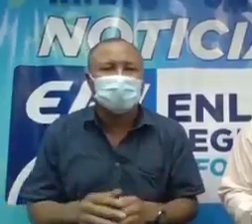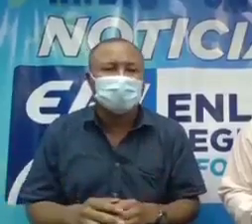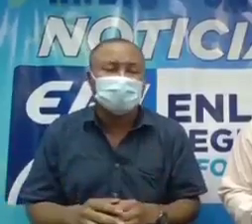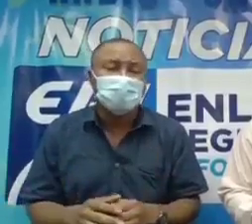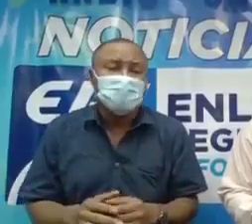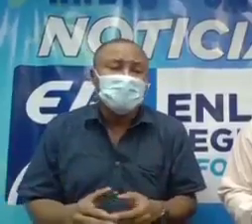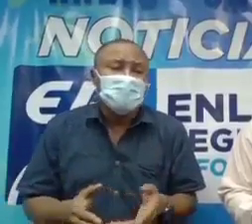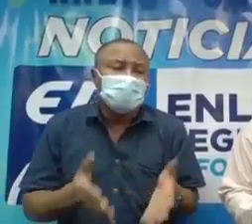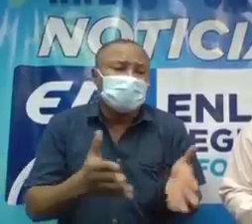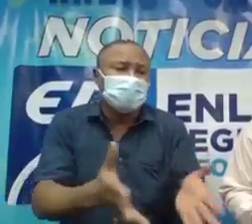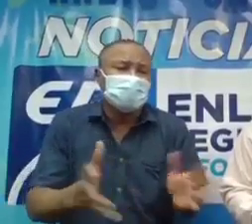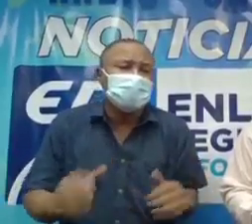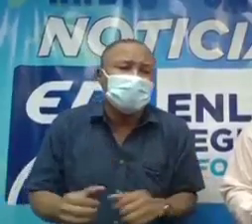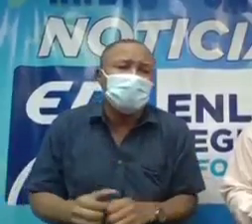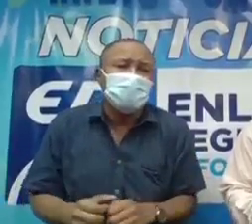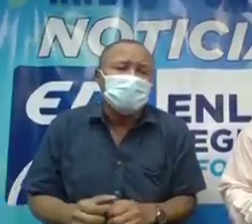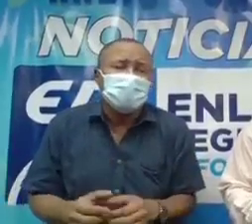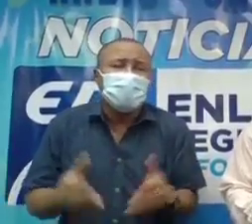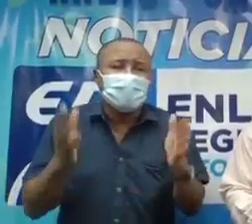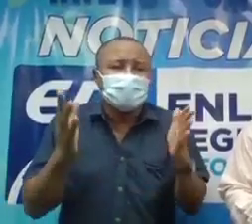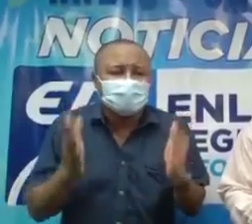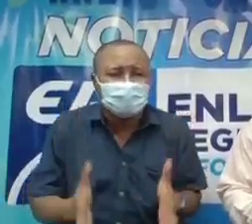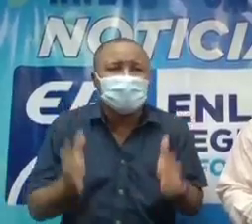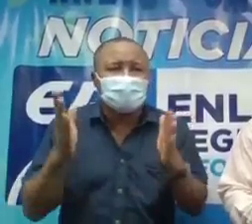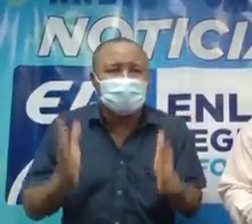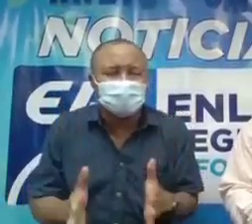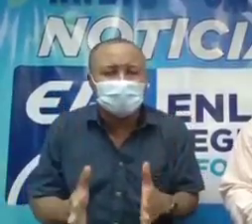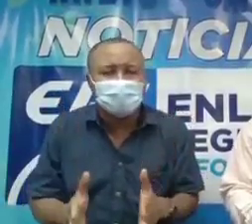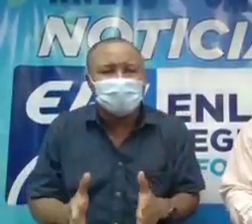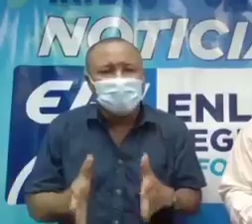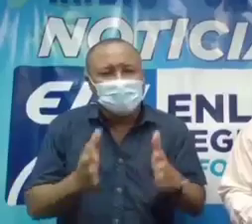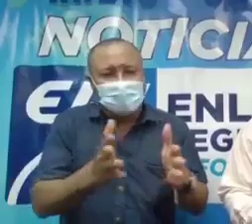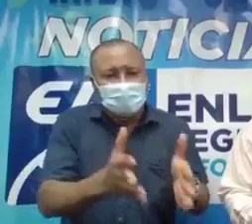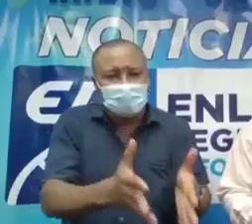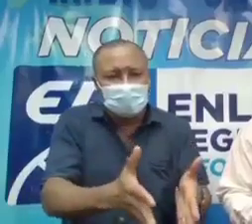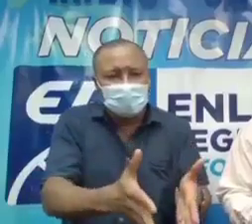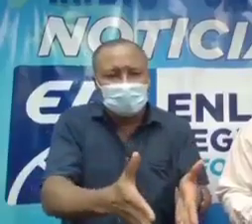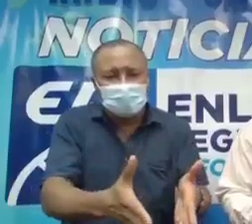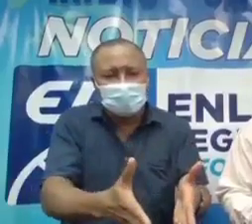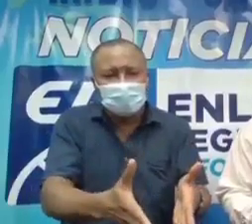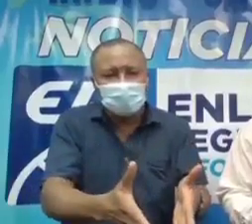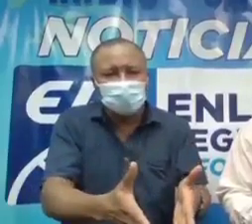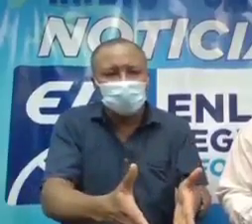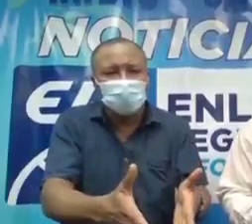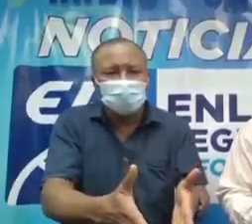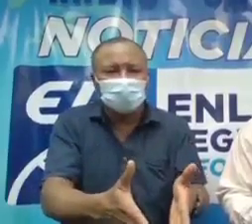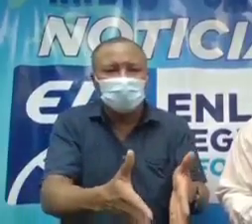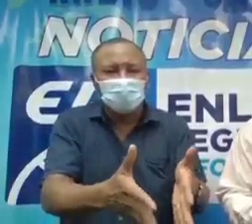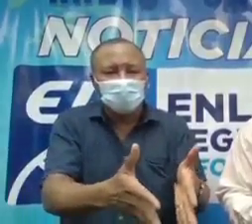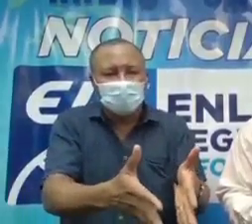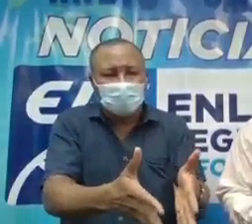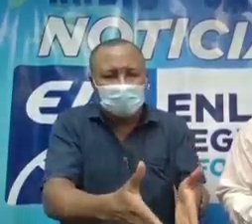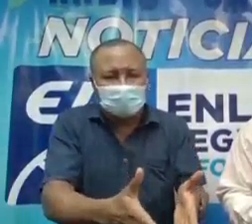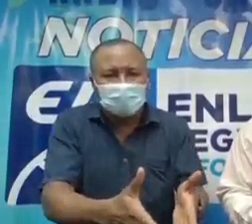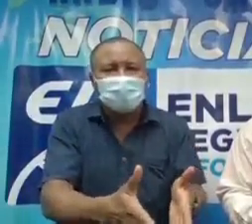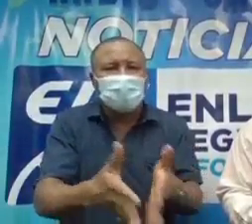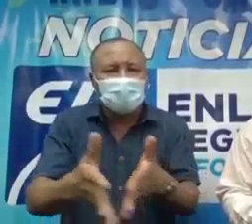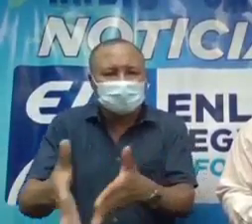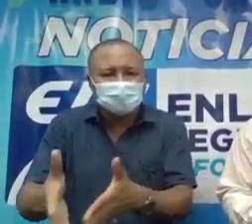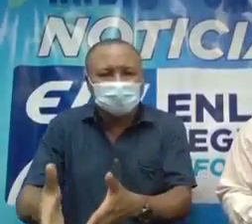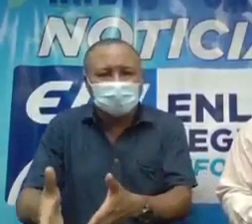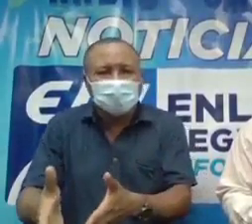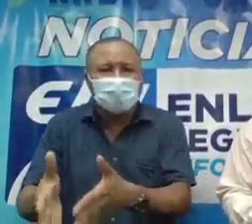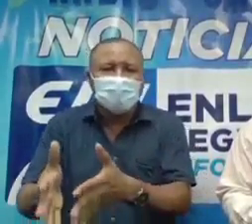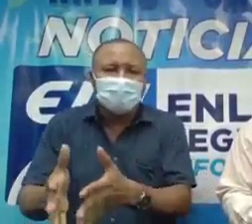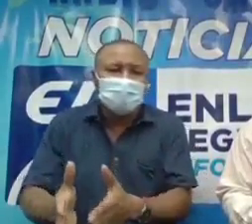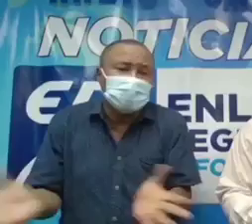de todo este proceso, porque solicitamos de manera seria y responsable los documentos al alcalde, a